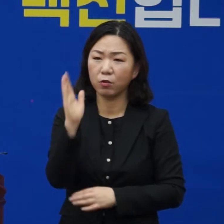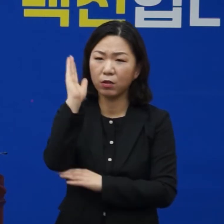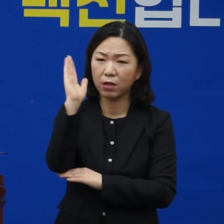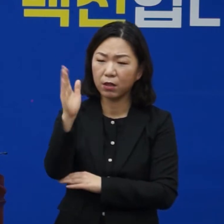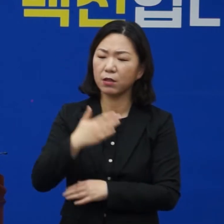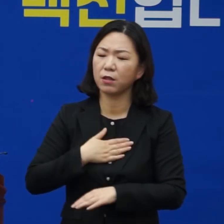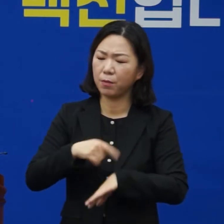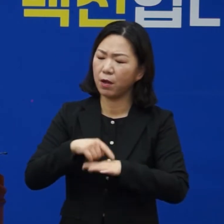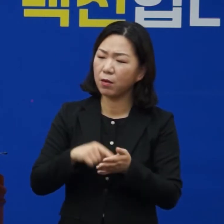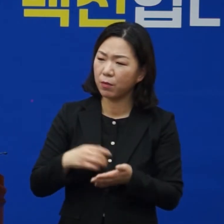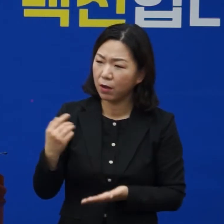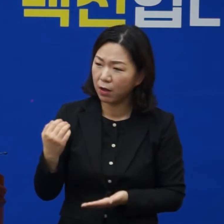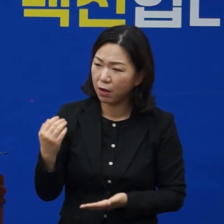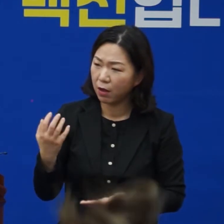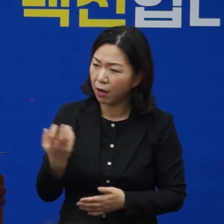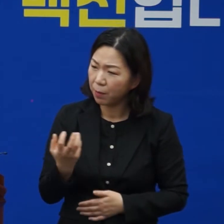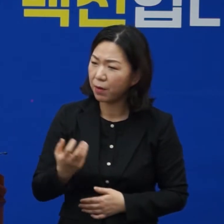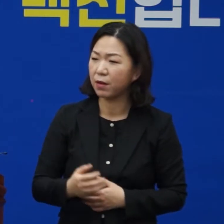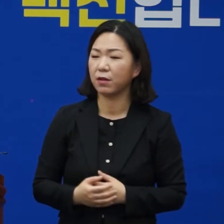자칫 우리가